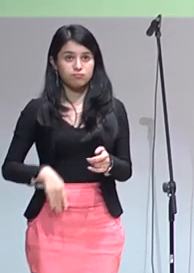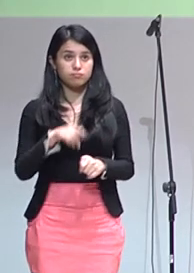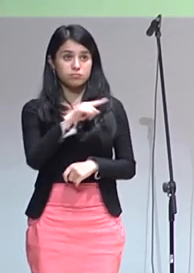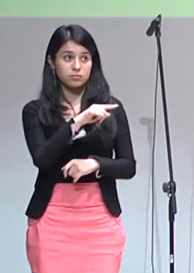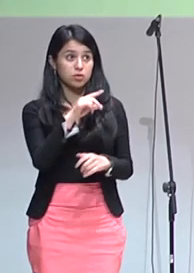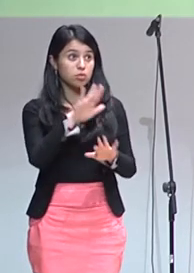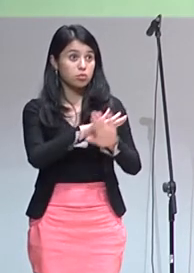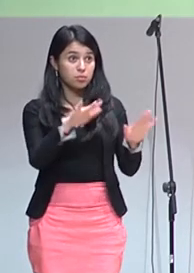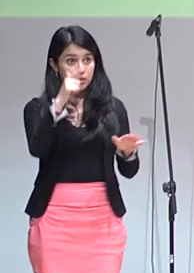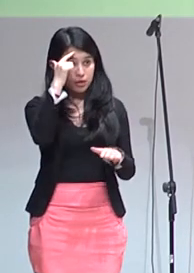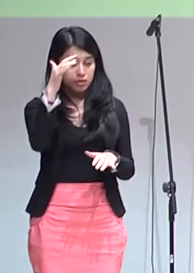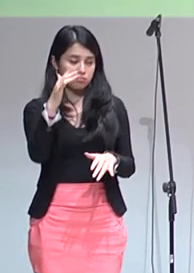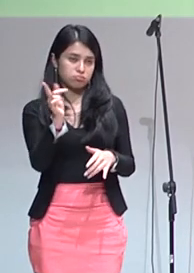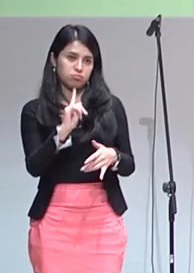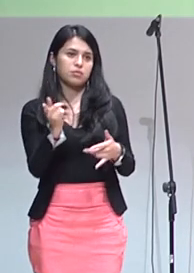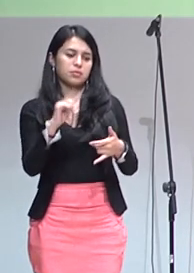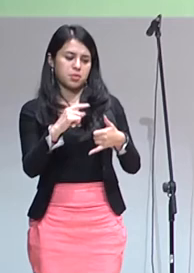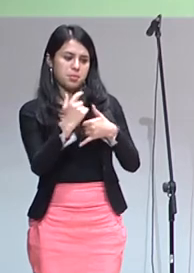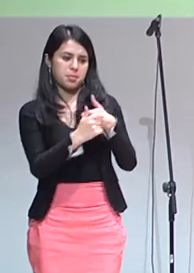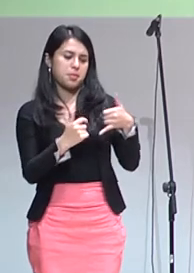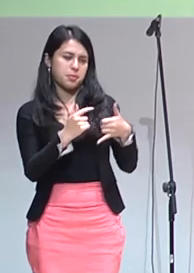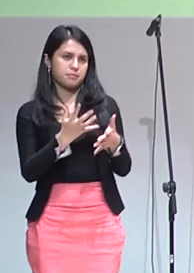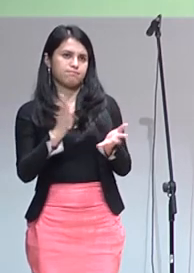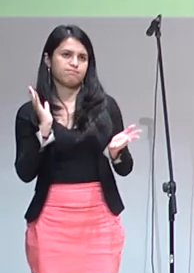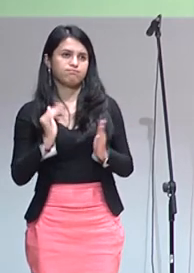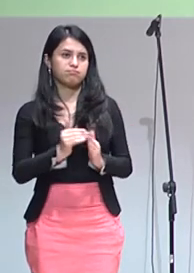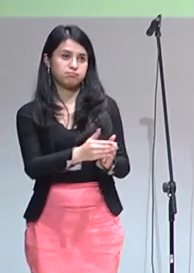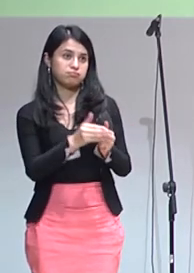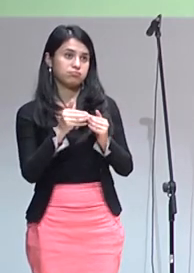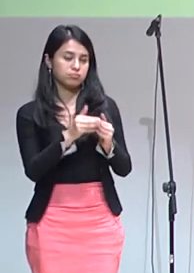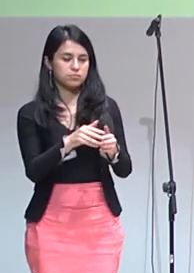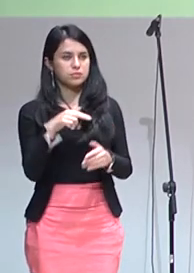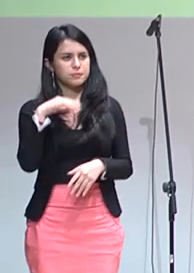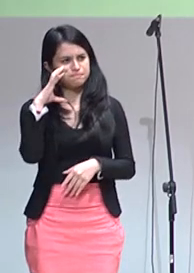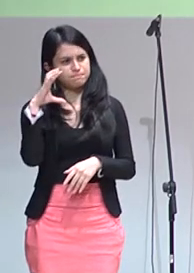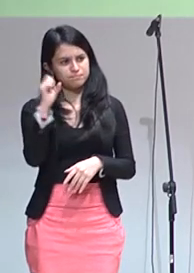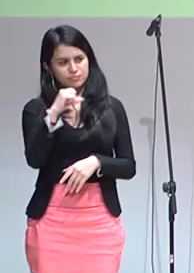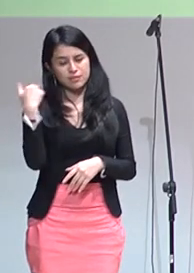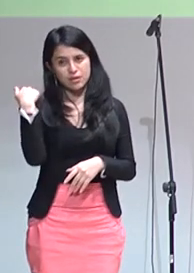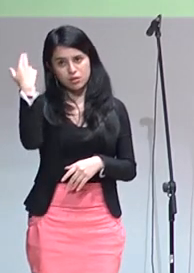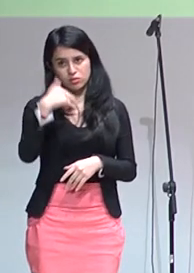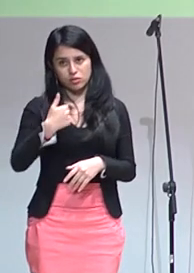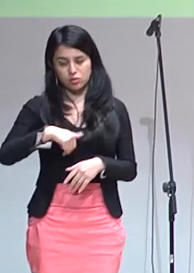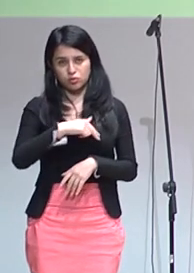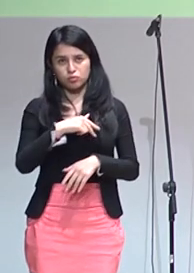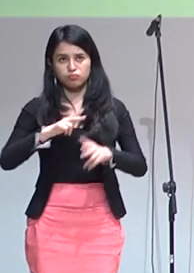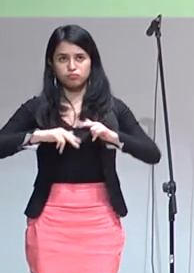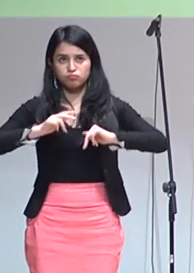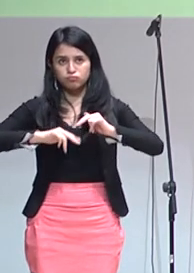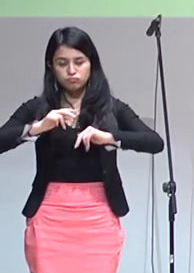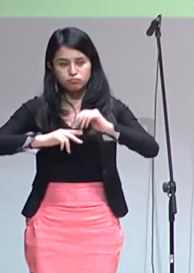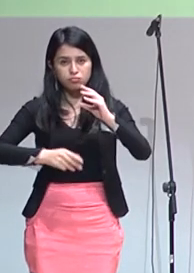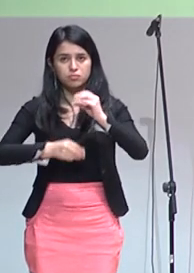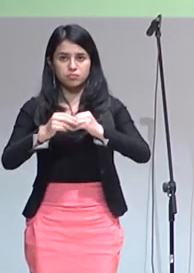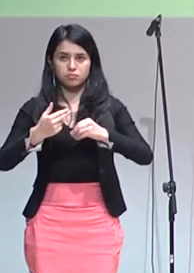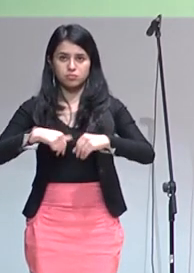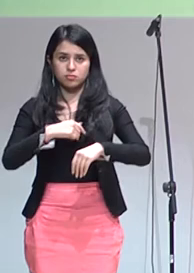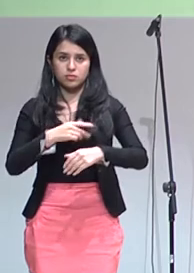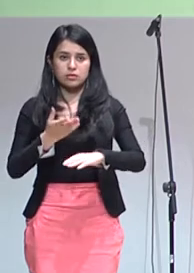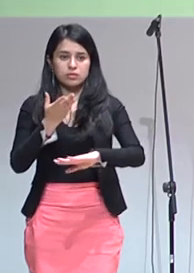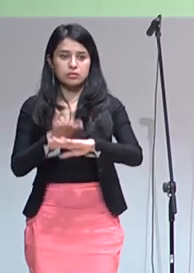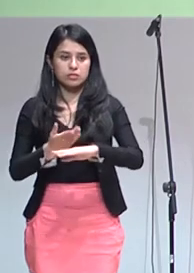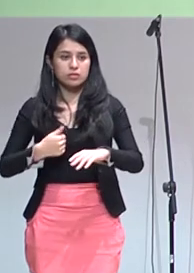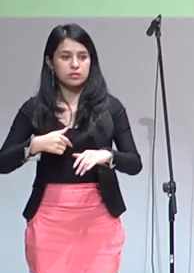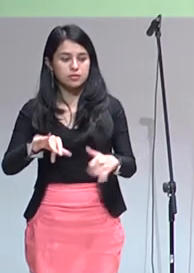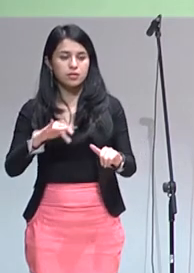país. Entonces, ahí creo yo que la historia que hemos construido, la historia que hemos elaborado, tiene un